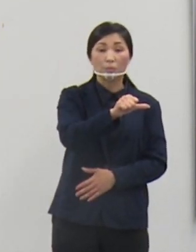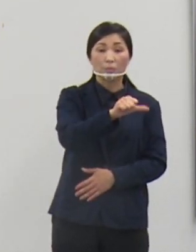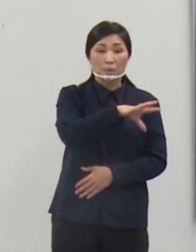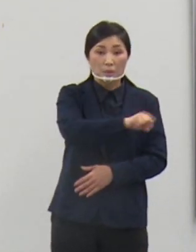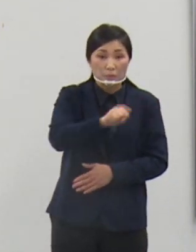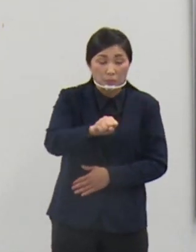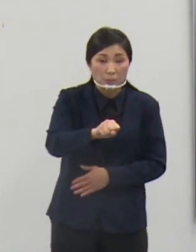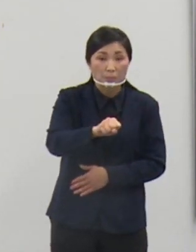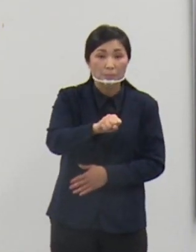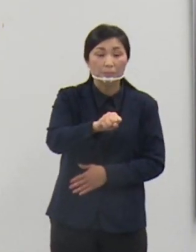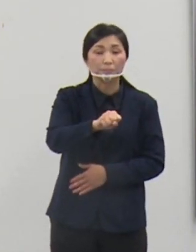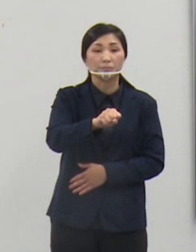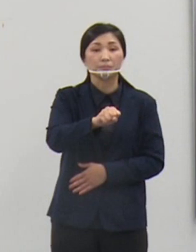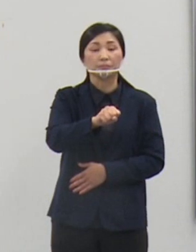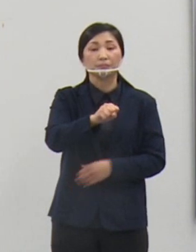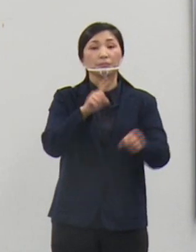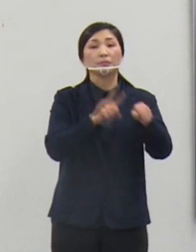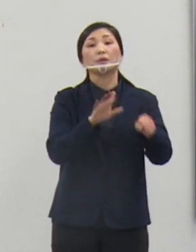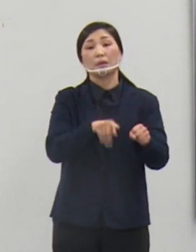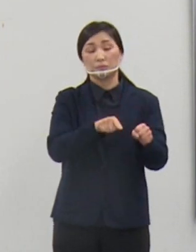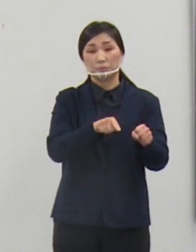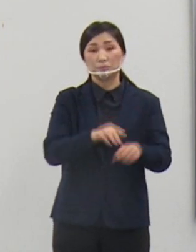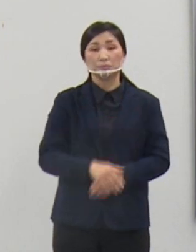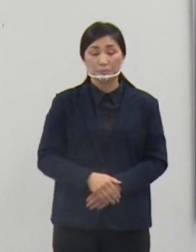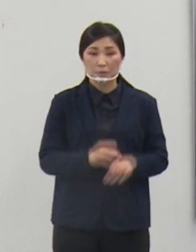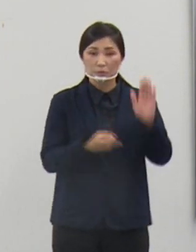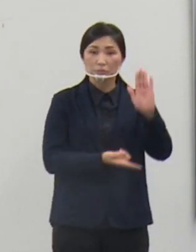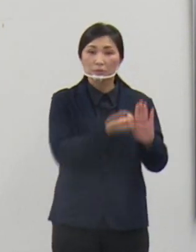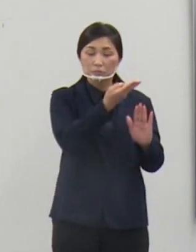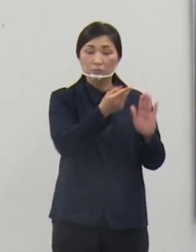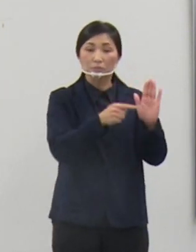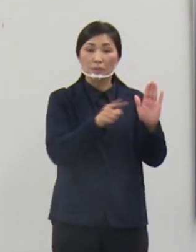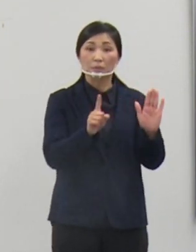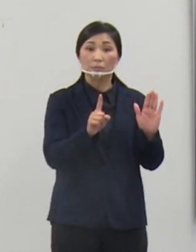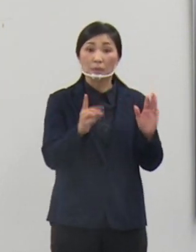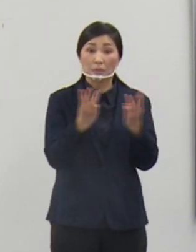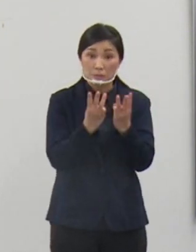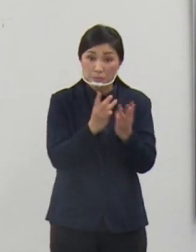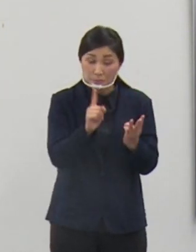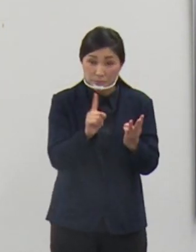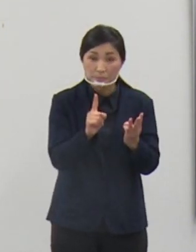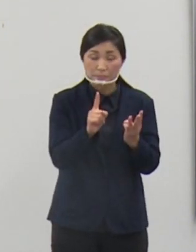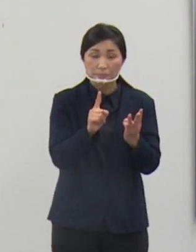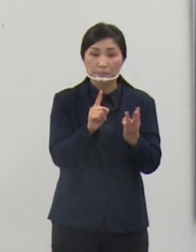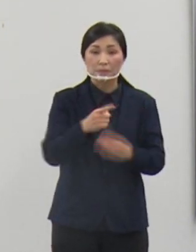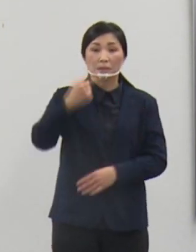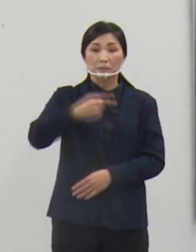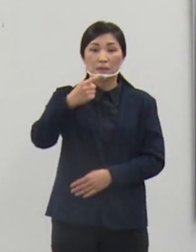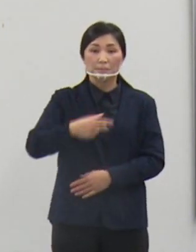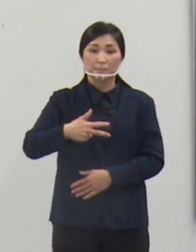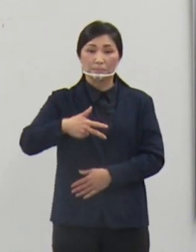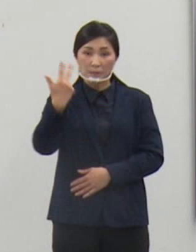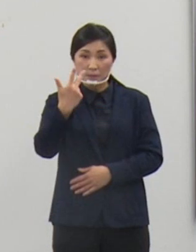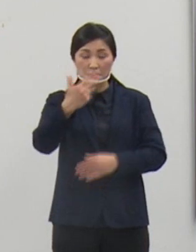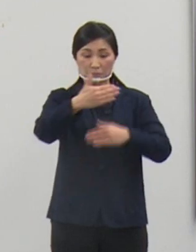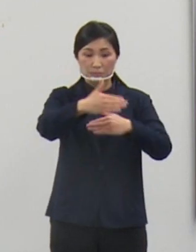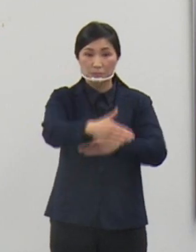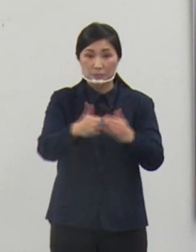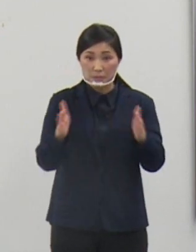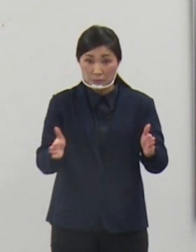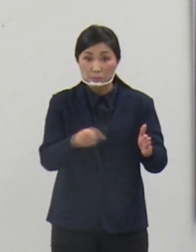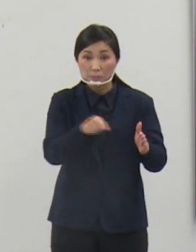ります。また宿泊療養施設につきましては1700室が必